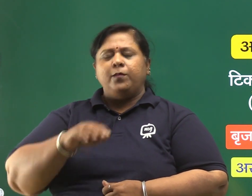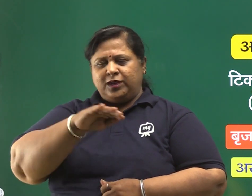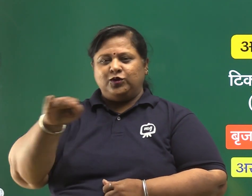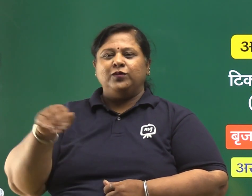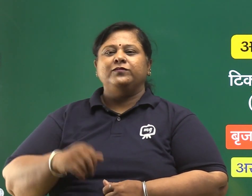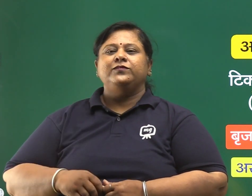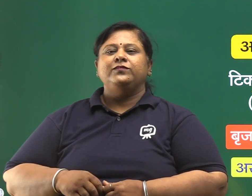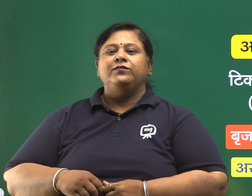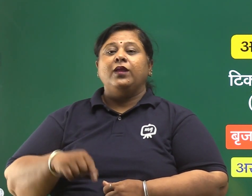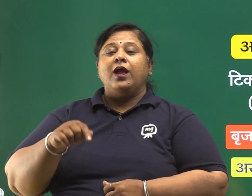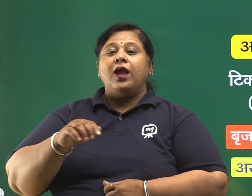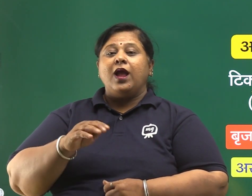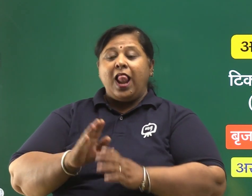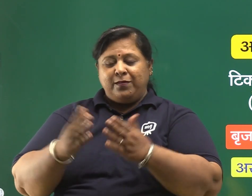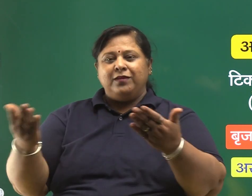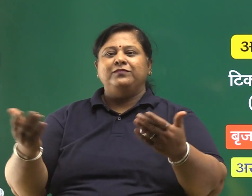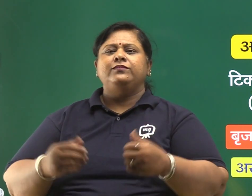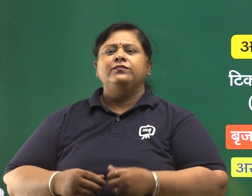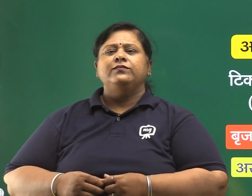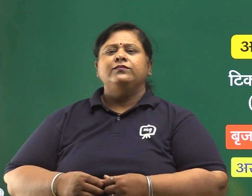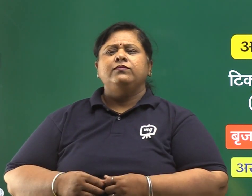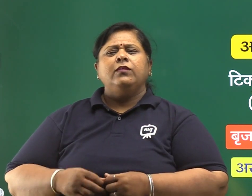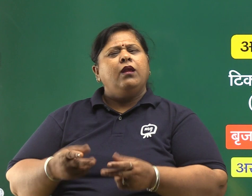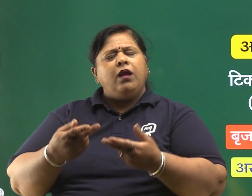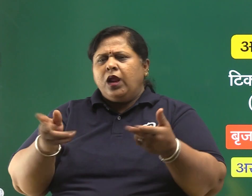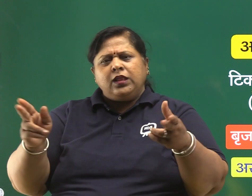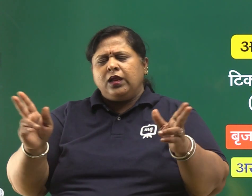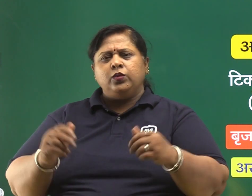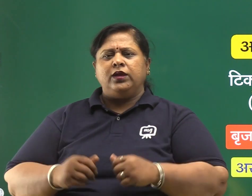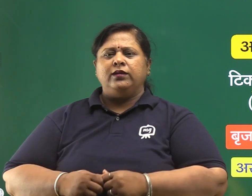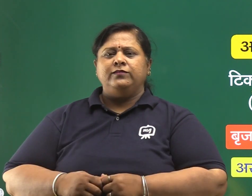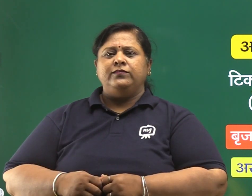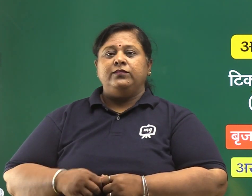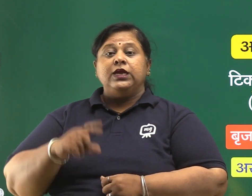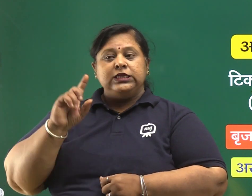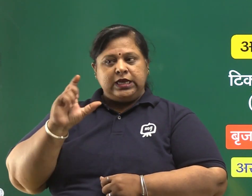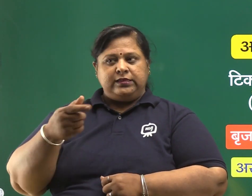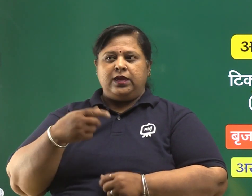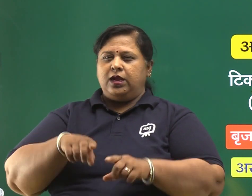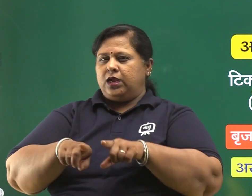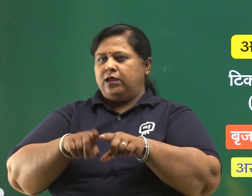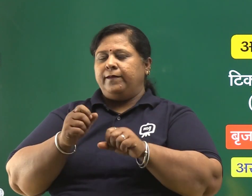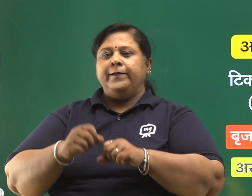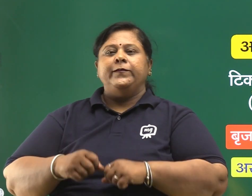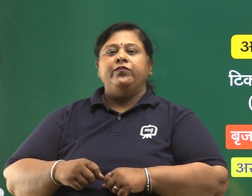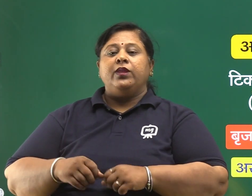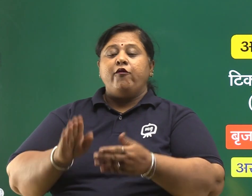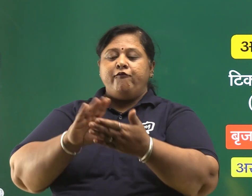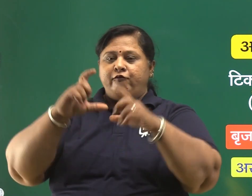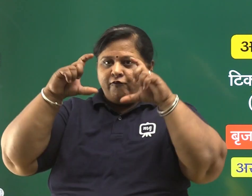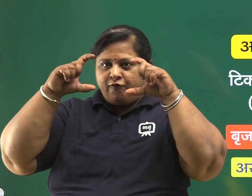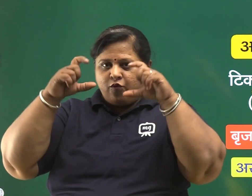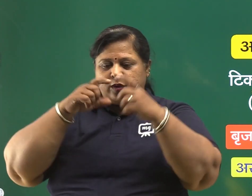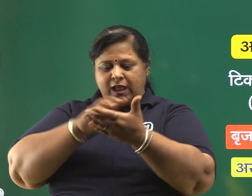बच्चों, एल्बम कई प्रकार के होते हैं, जैसे फ़ोटो का